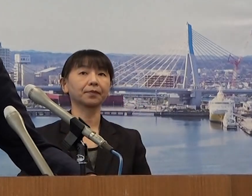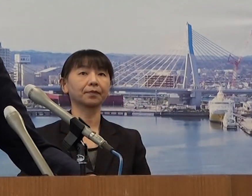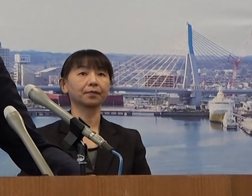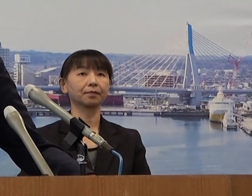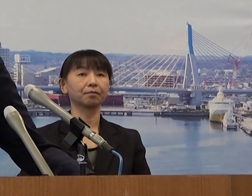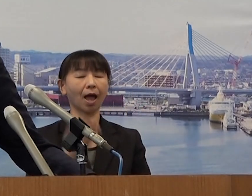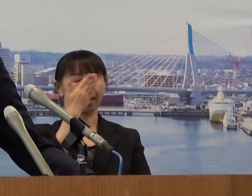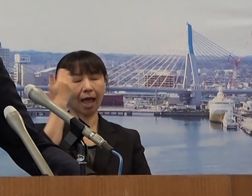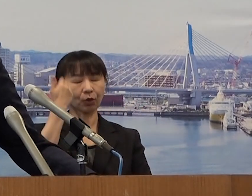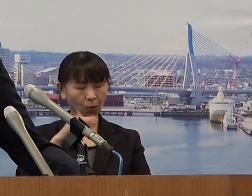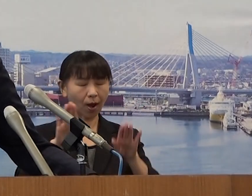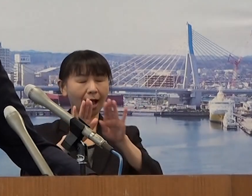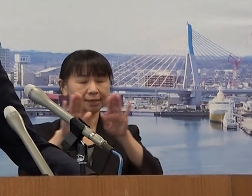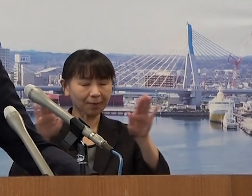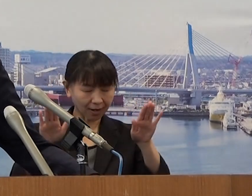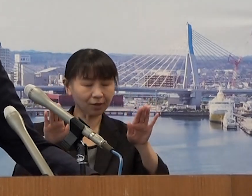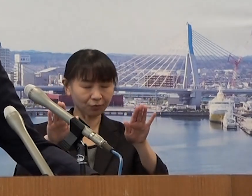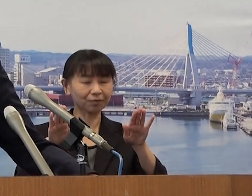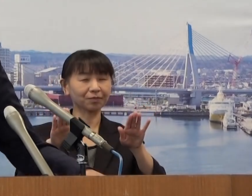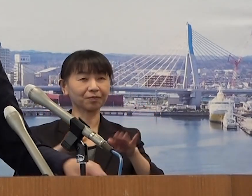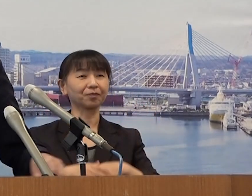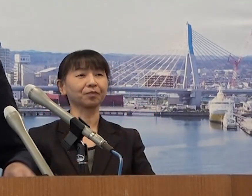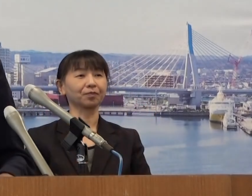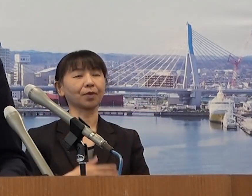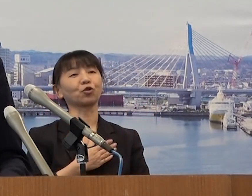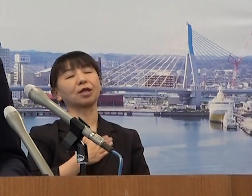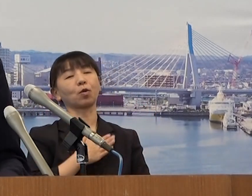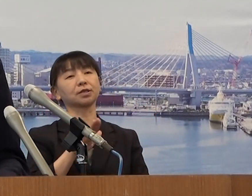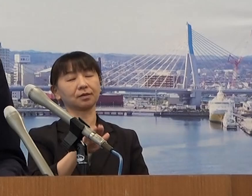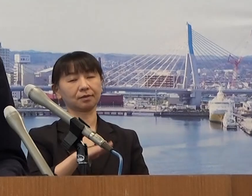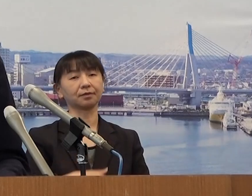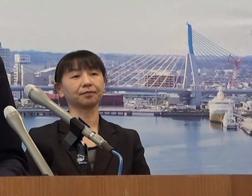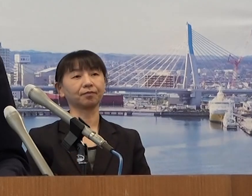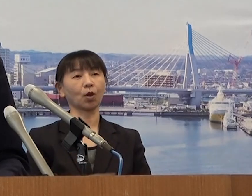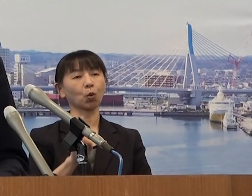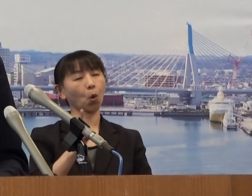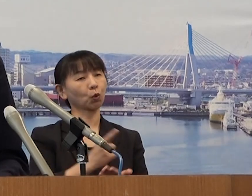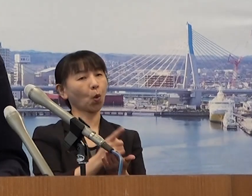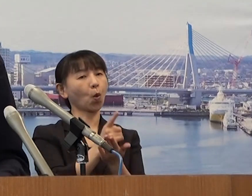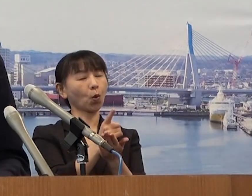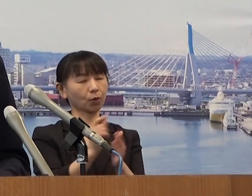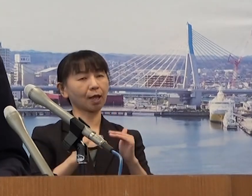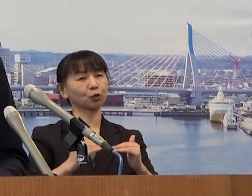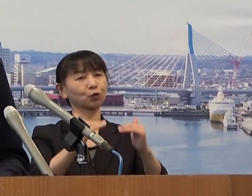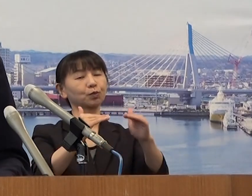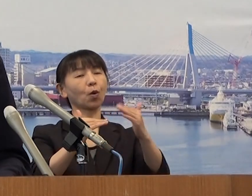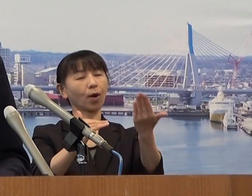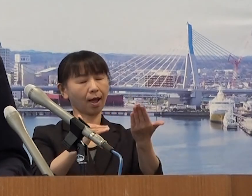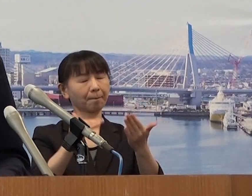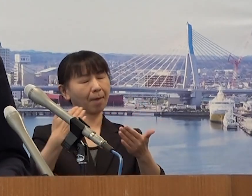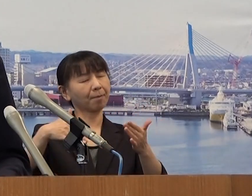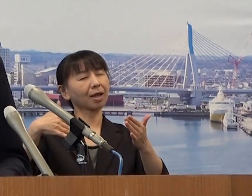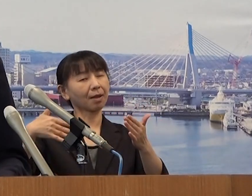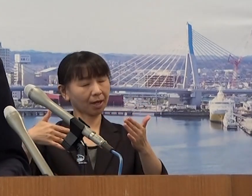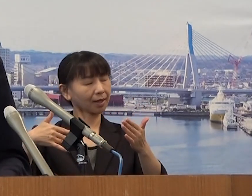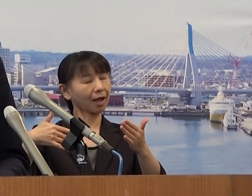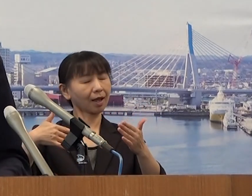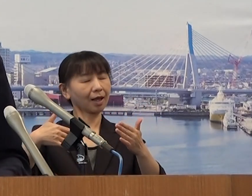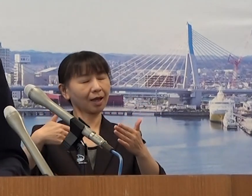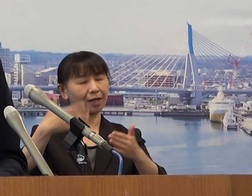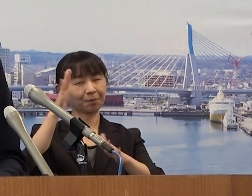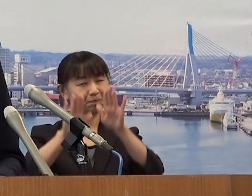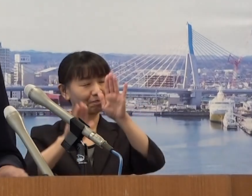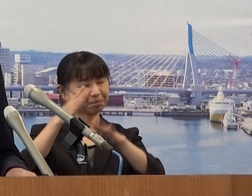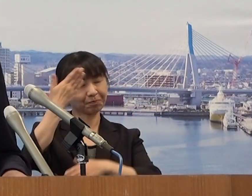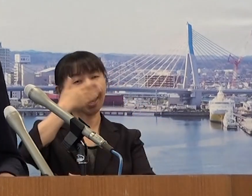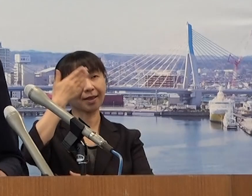やっと始められるというのがまず一つでございまして、そしてこれからどういう方向に進んでいくかというのはまだまだ未知数では